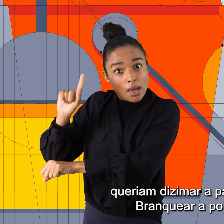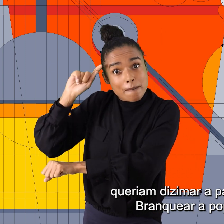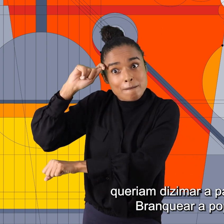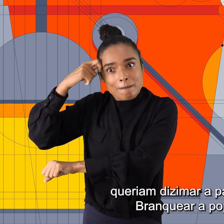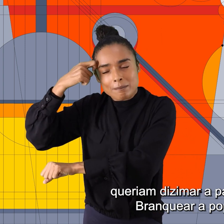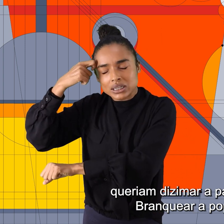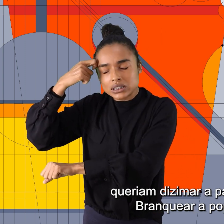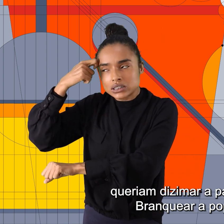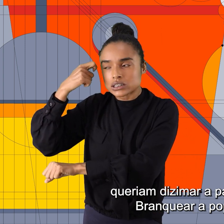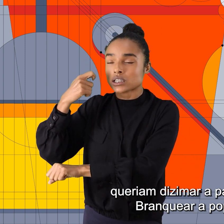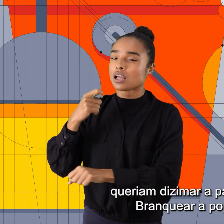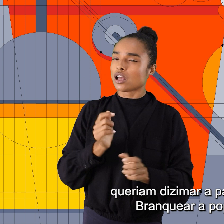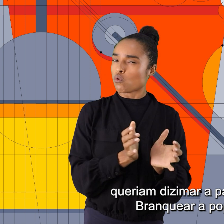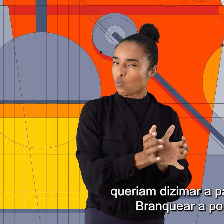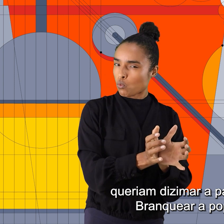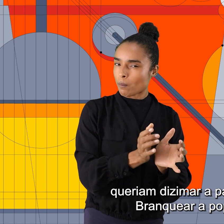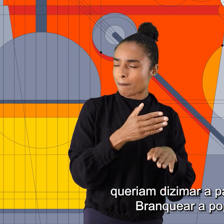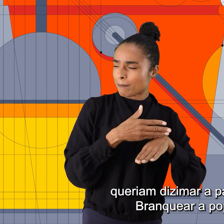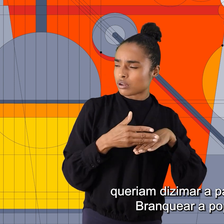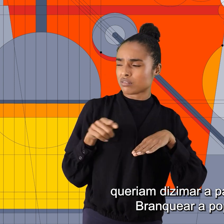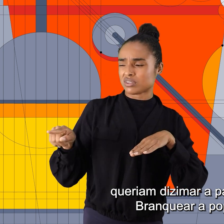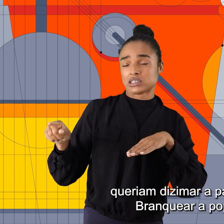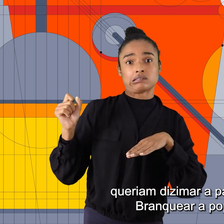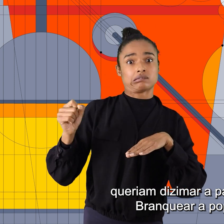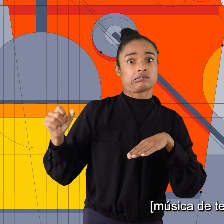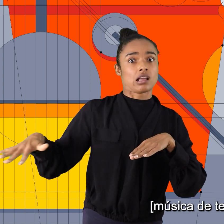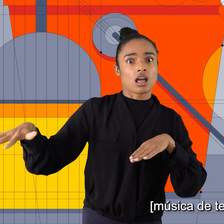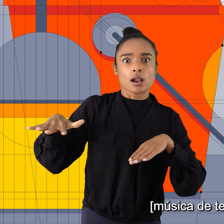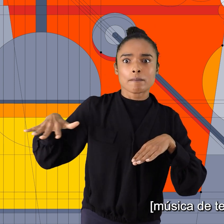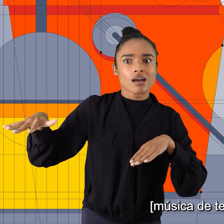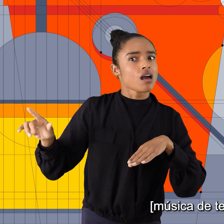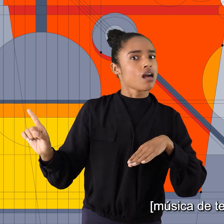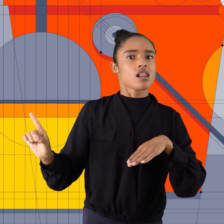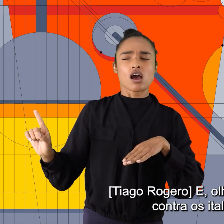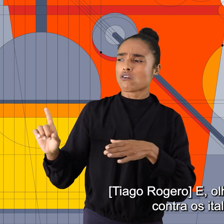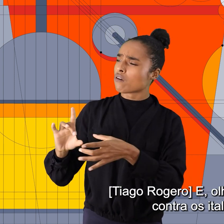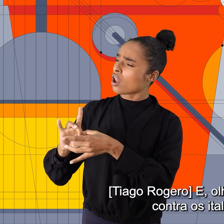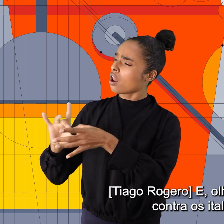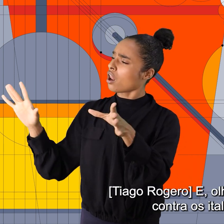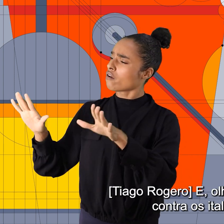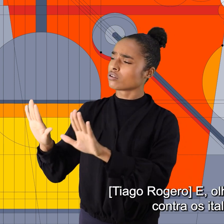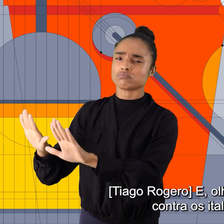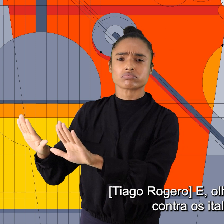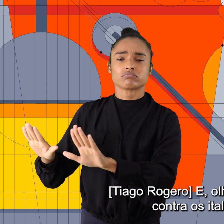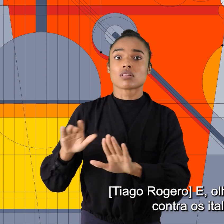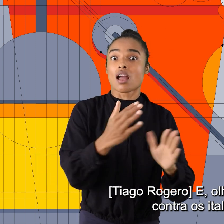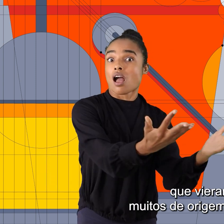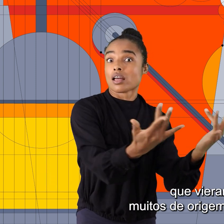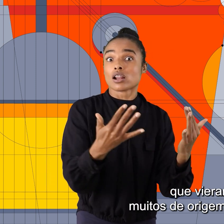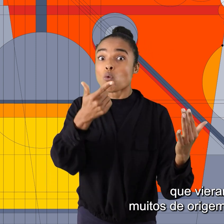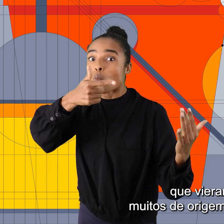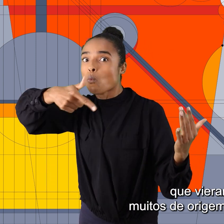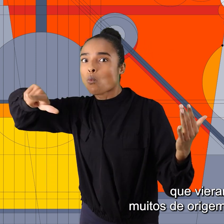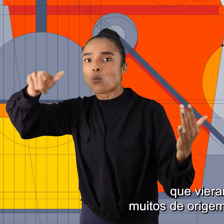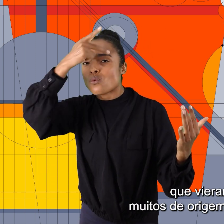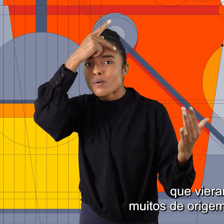queriam dizimar a parcela negra, branquear a população. E olha, aqui nada contra os italianos que